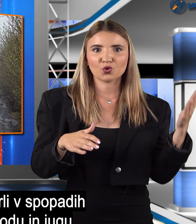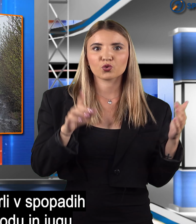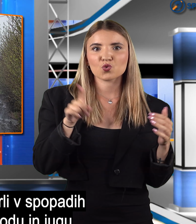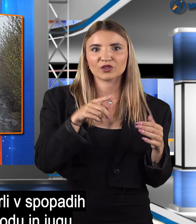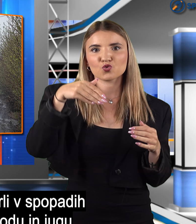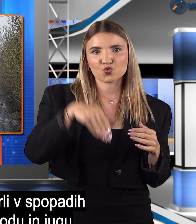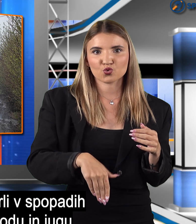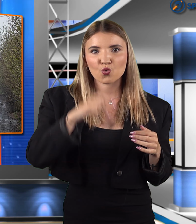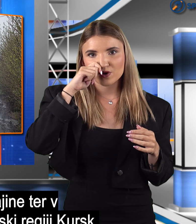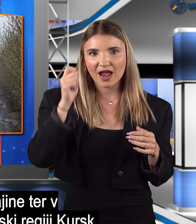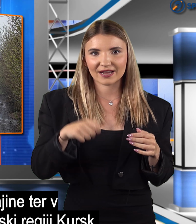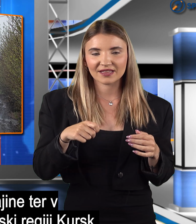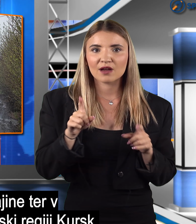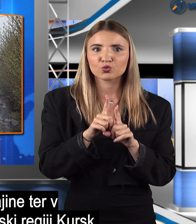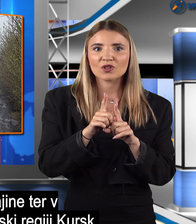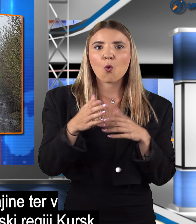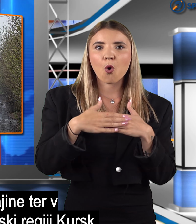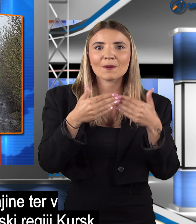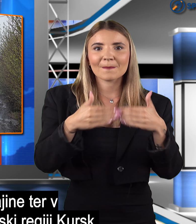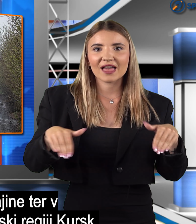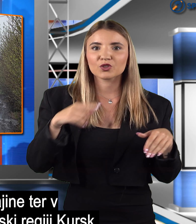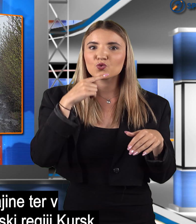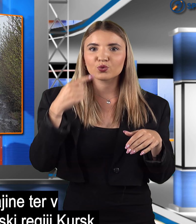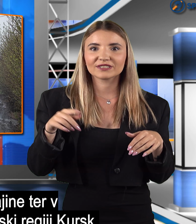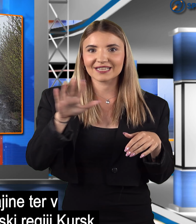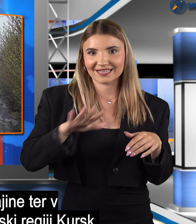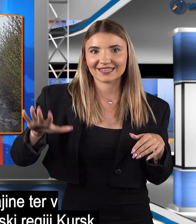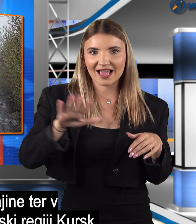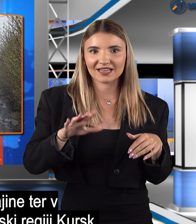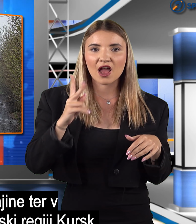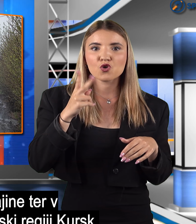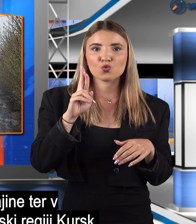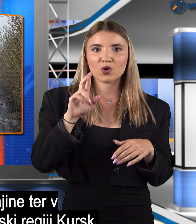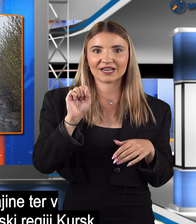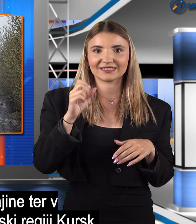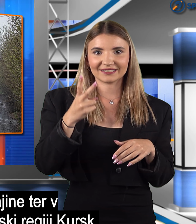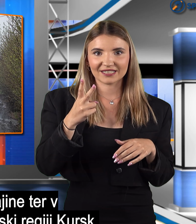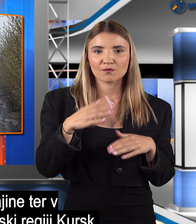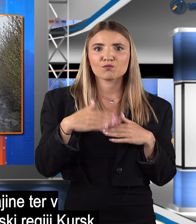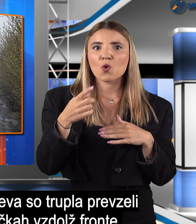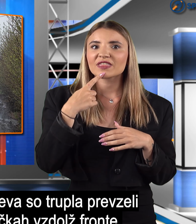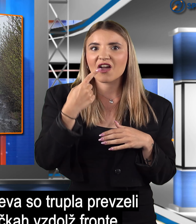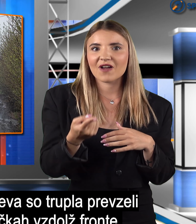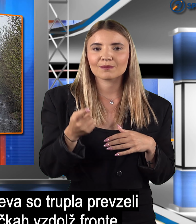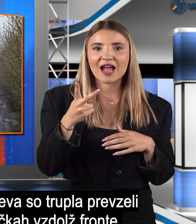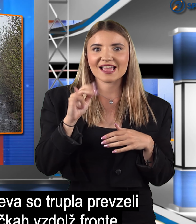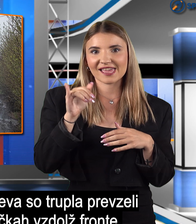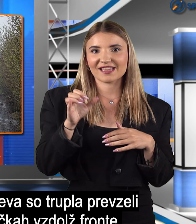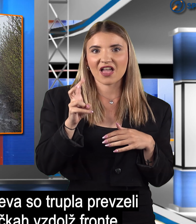vzhodu in jugu Ukrajine ter v obmejni ruski regiji Kursk. Po navedbah Kijeva so